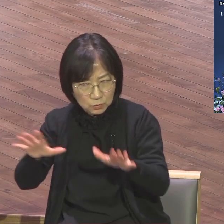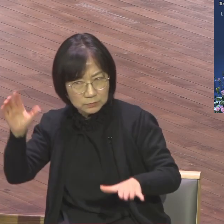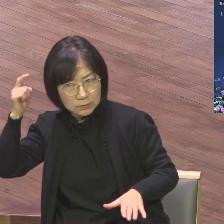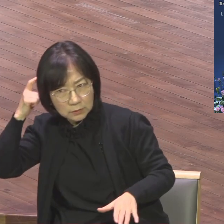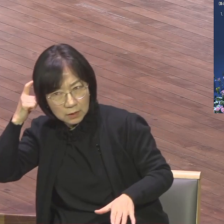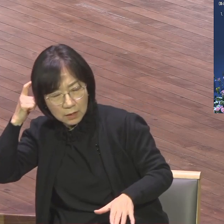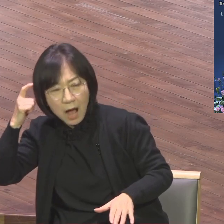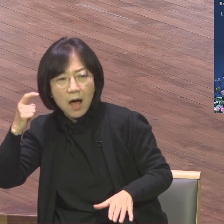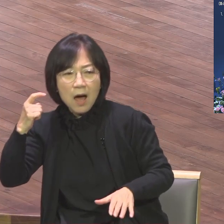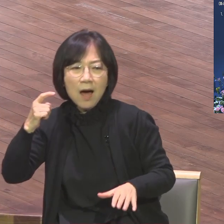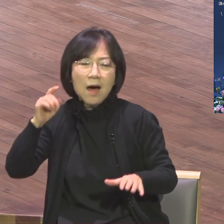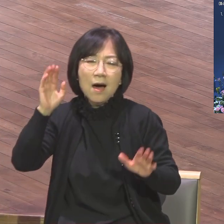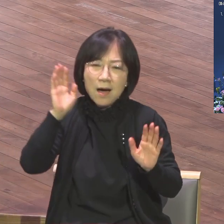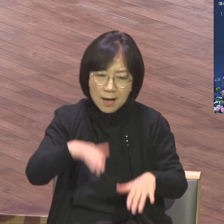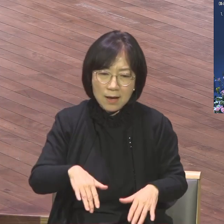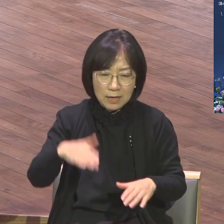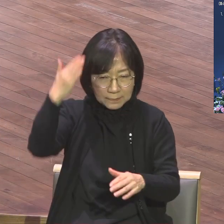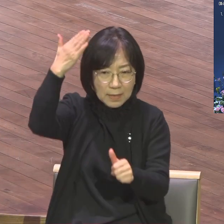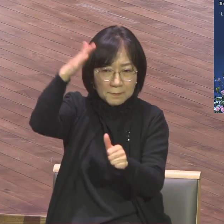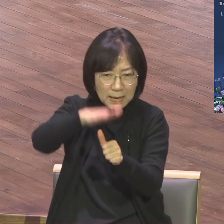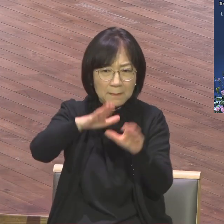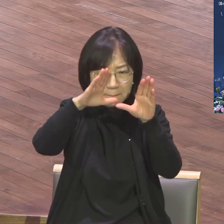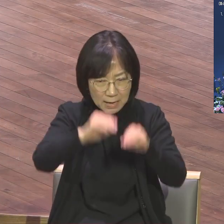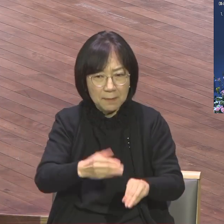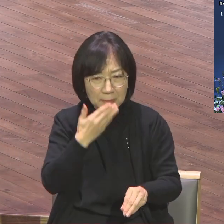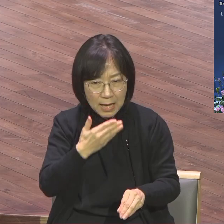하게 되지요. 그러나 그 당시